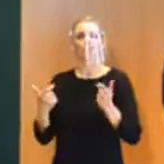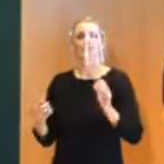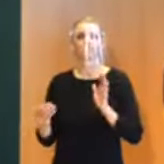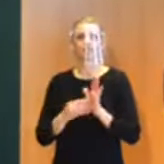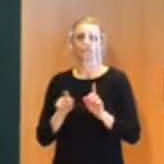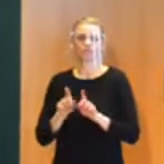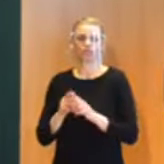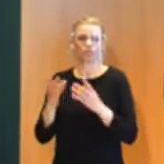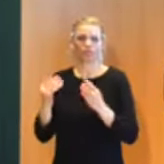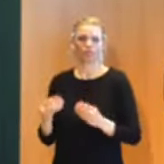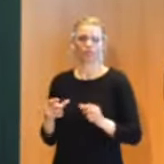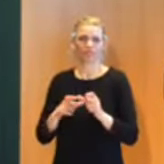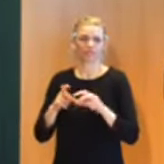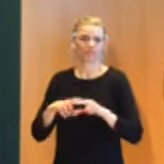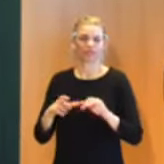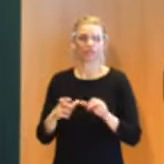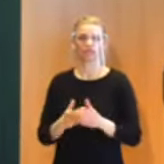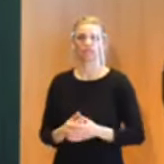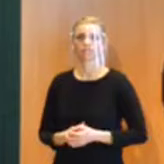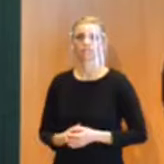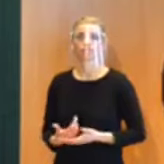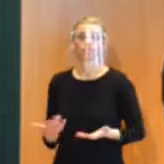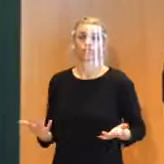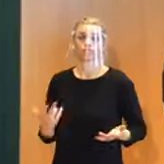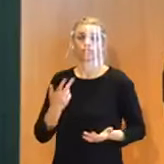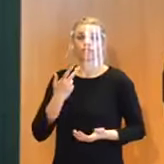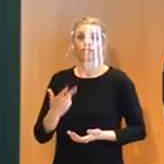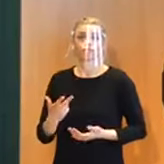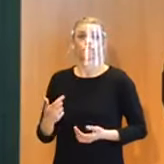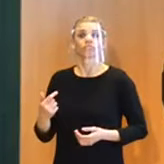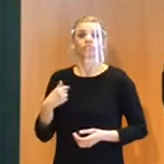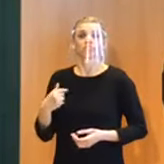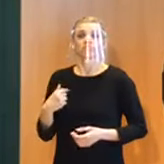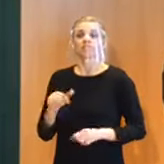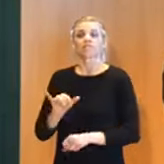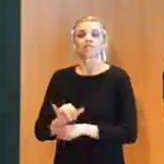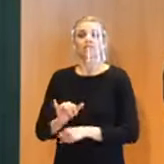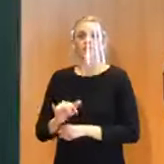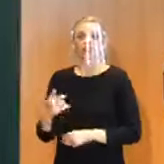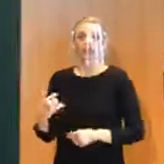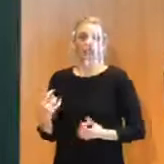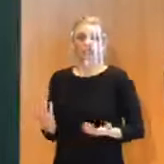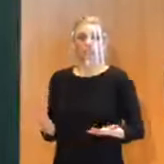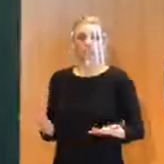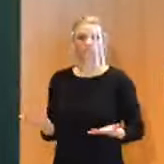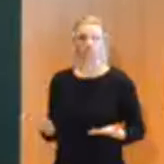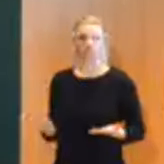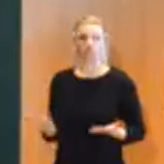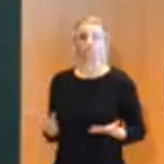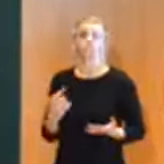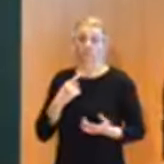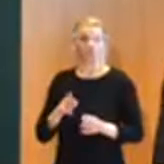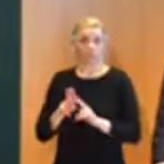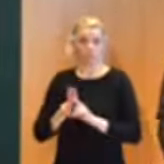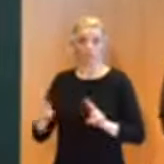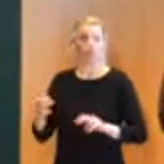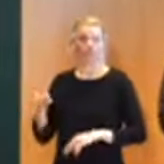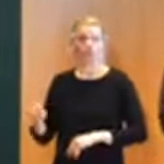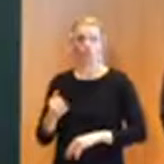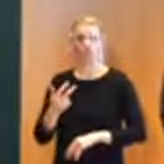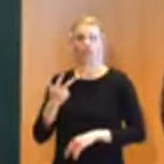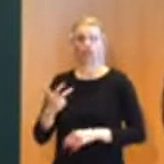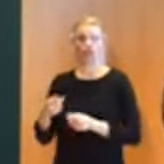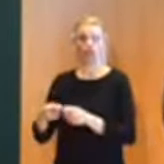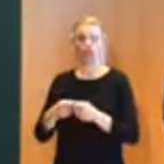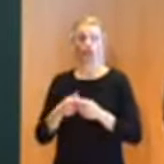No, tak sama hovoríte, že žiadna vláda povolená nie je. Áno, môžu fungovať aj v trojkoalícii, ak